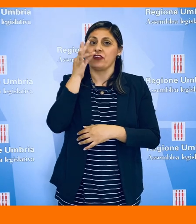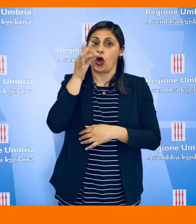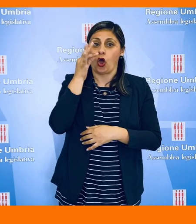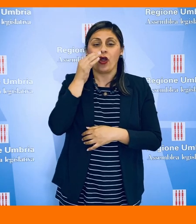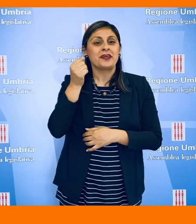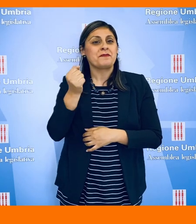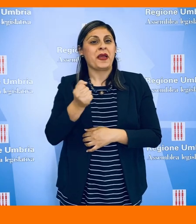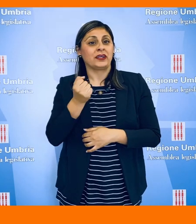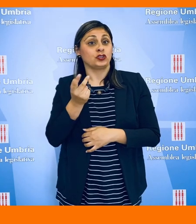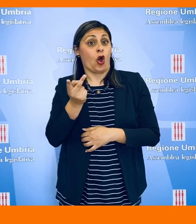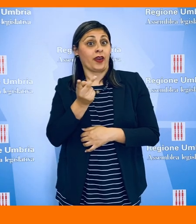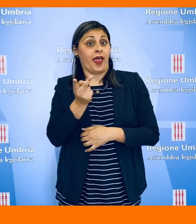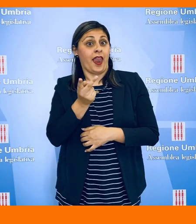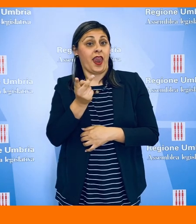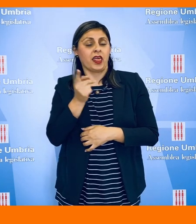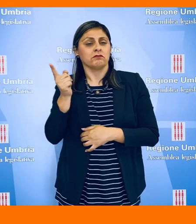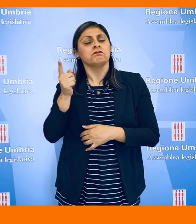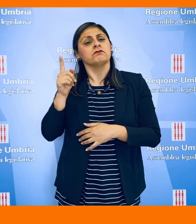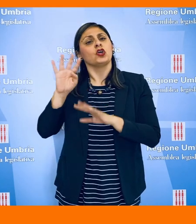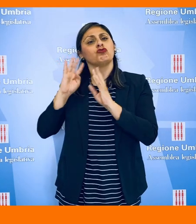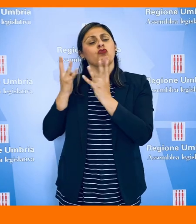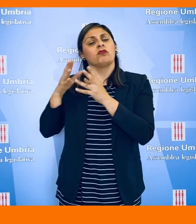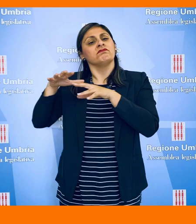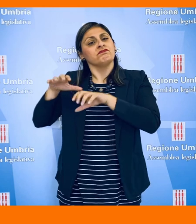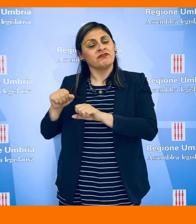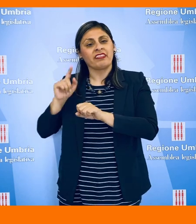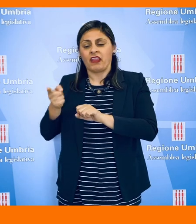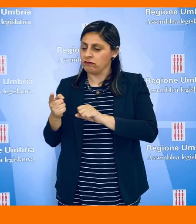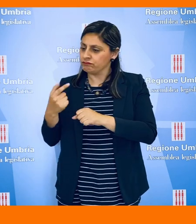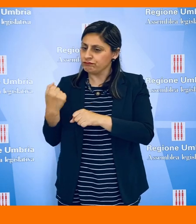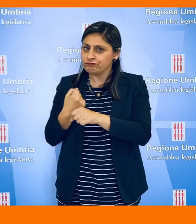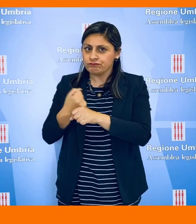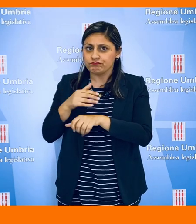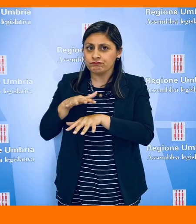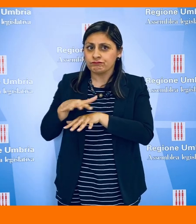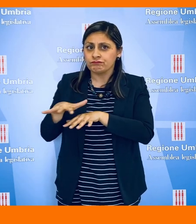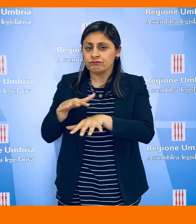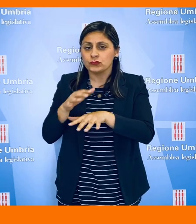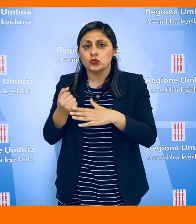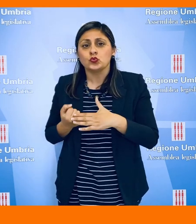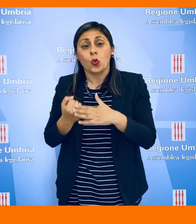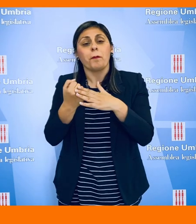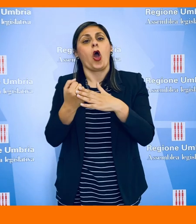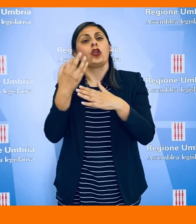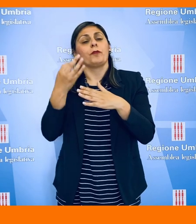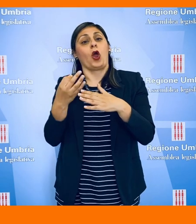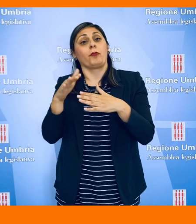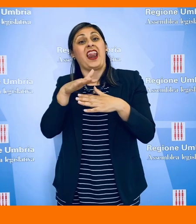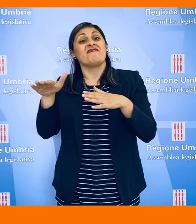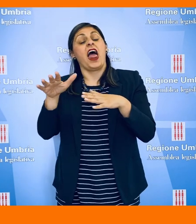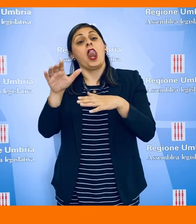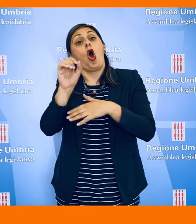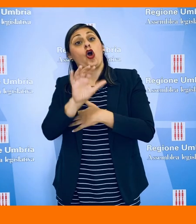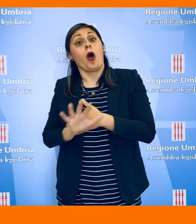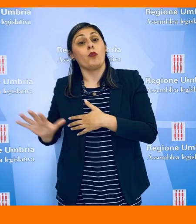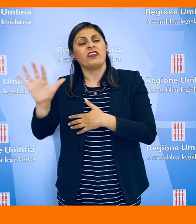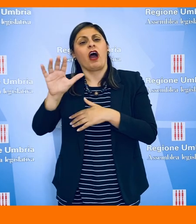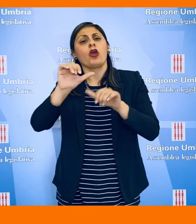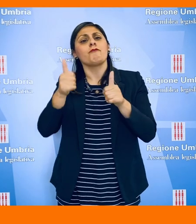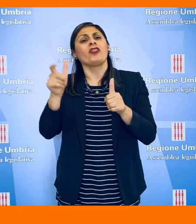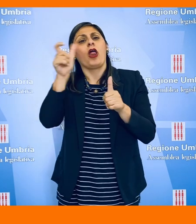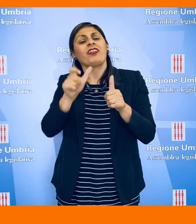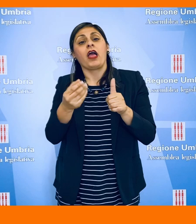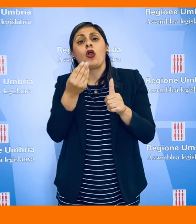Stefano Pastorelli, che impegna la Giunta a mettere in campo azioni per sostenere a livello comunitario il modello italiano di etichettatura